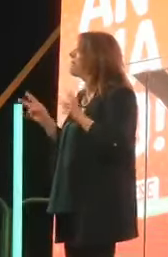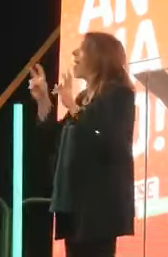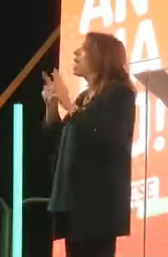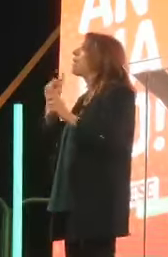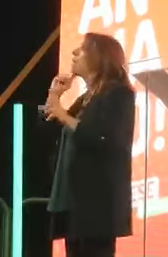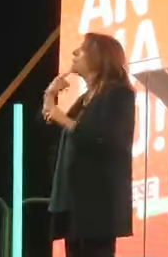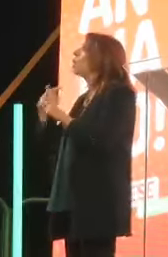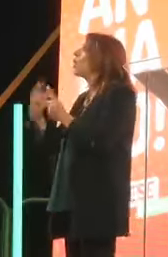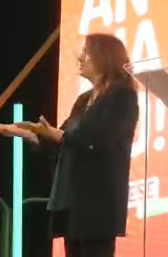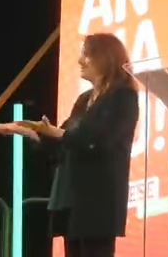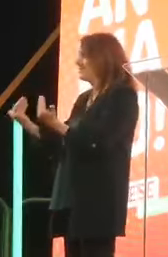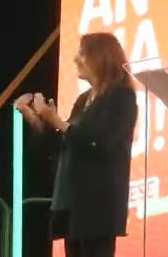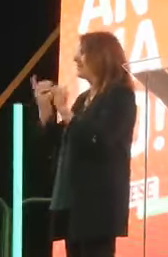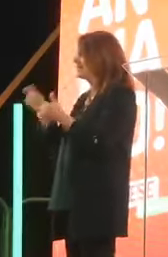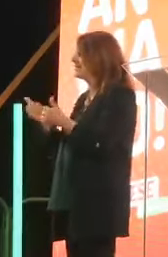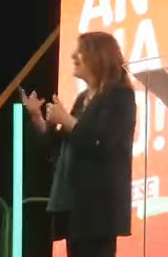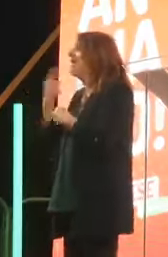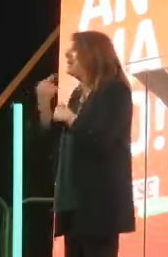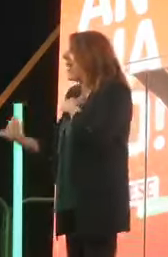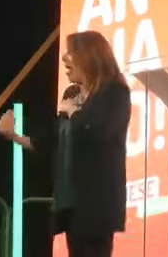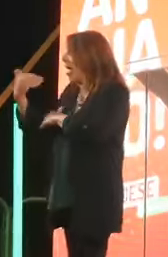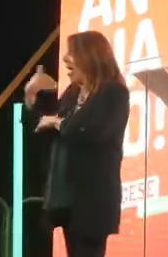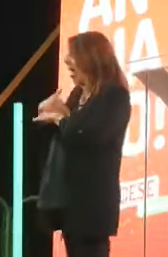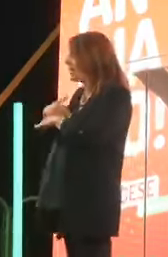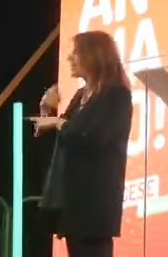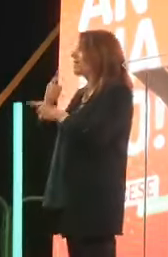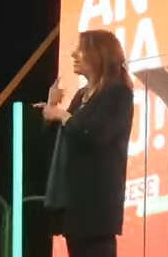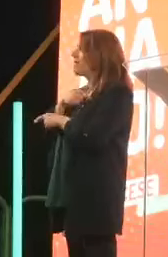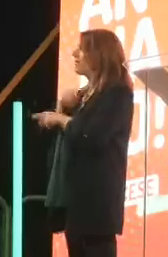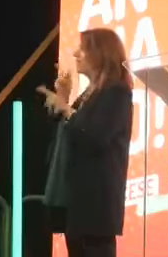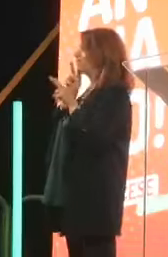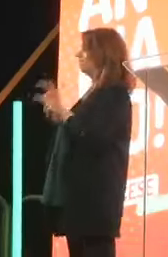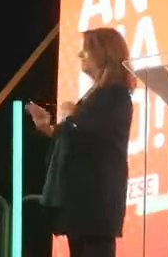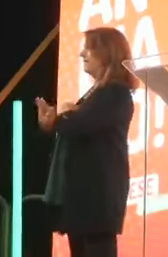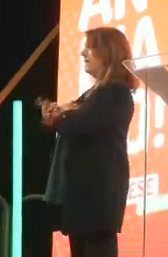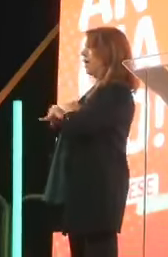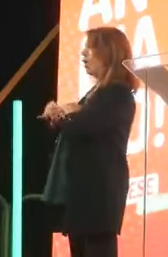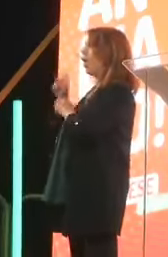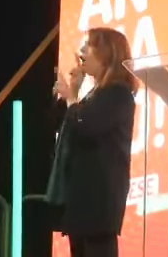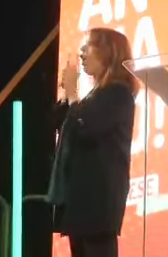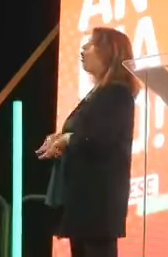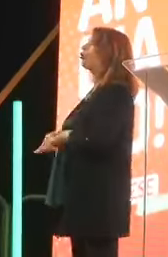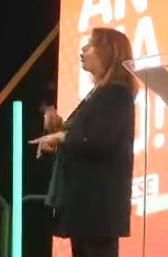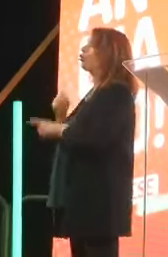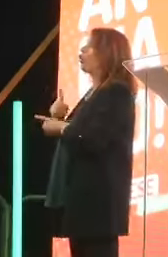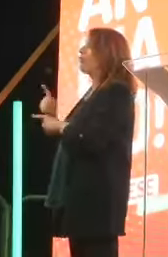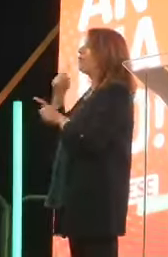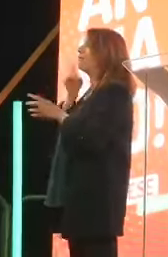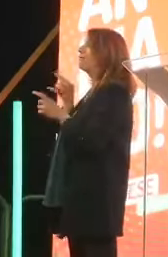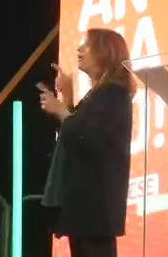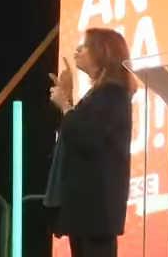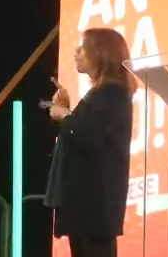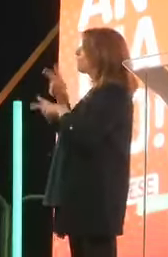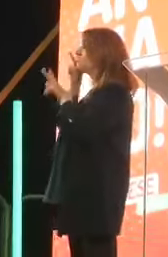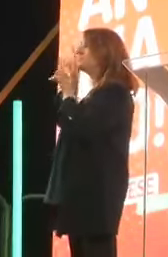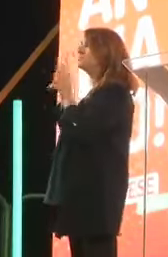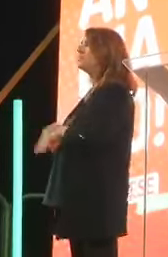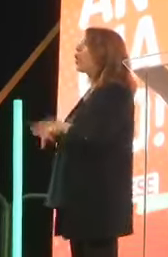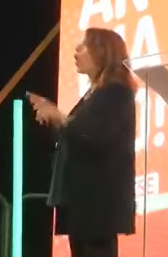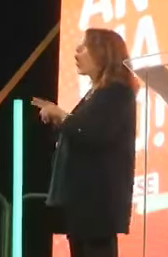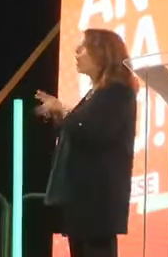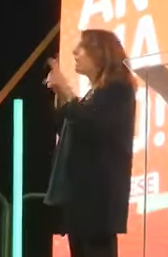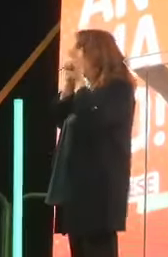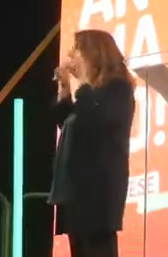entra deve trovare nel vostro sguardo rigoroso un metal detector, lo dico con nettezza, un